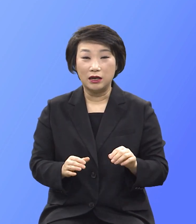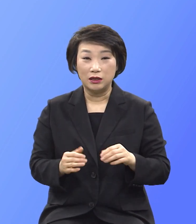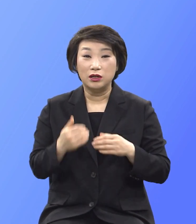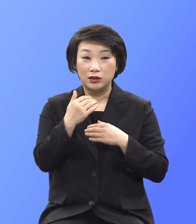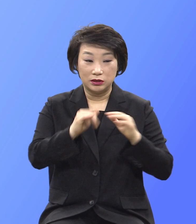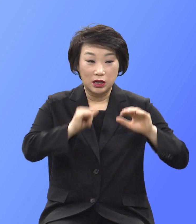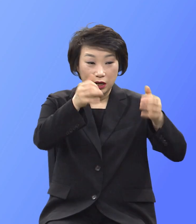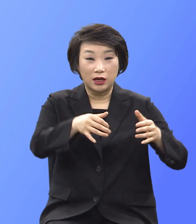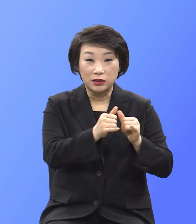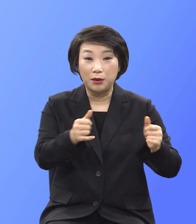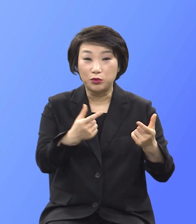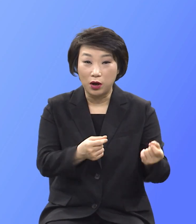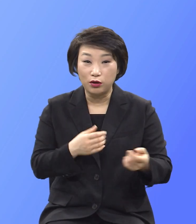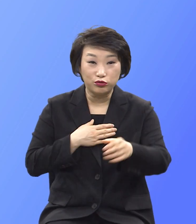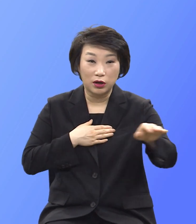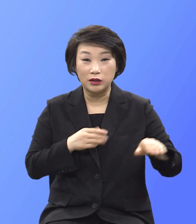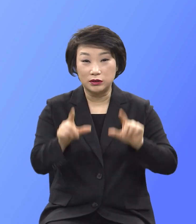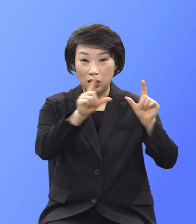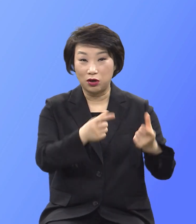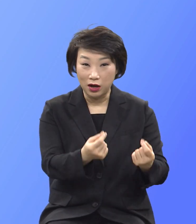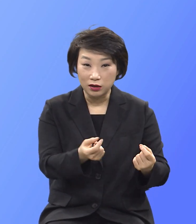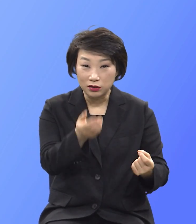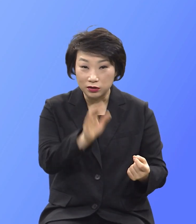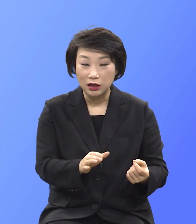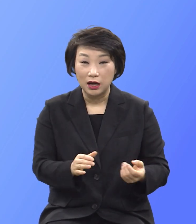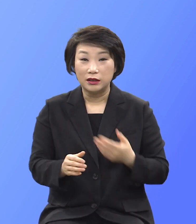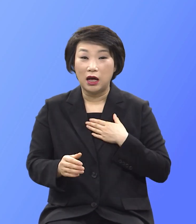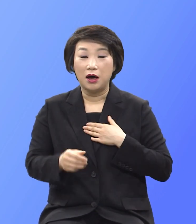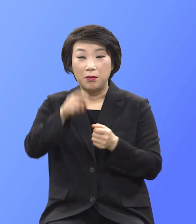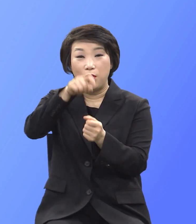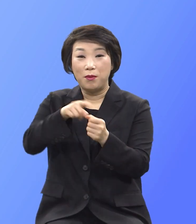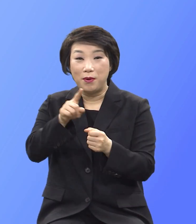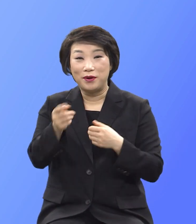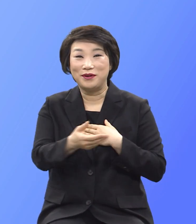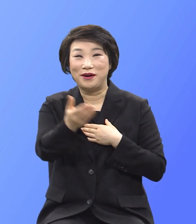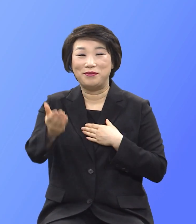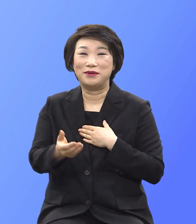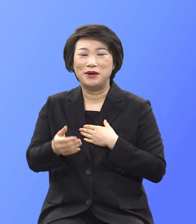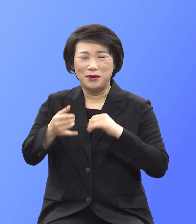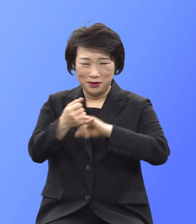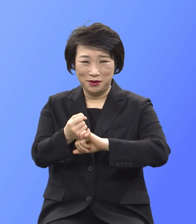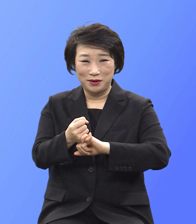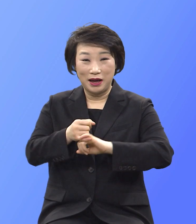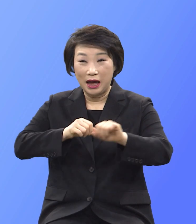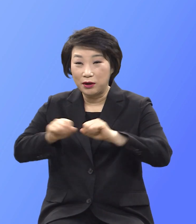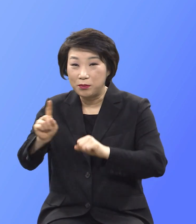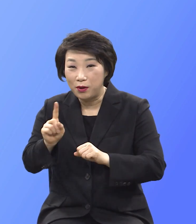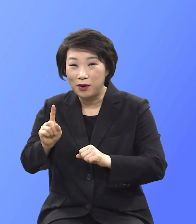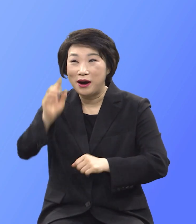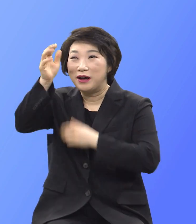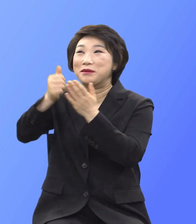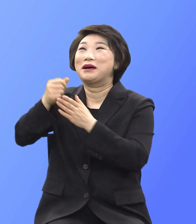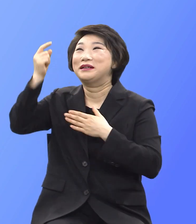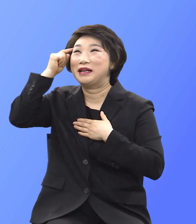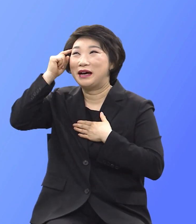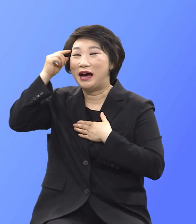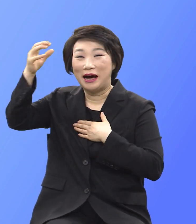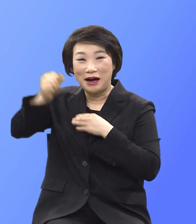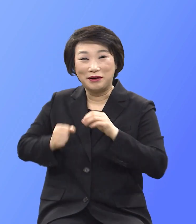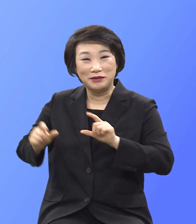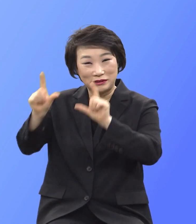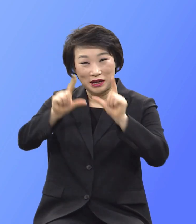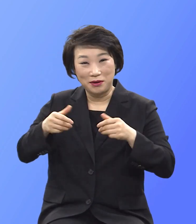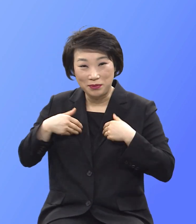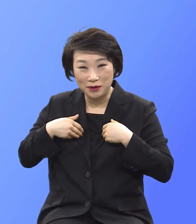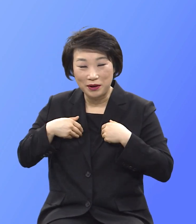물론 세상 사람과 똑같이 사는 것 같으나 그러나 여러분들은 반드시 행동에는 하나님의 생각으로 살아야